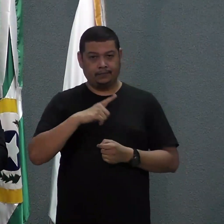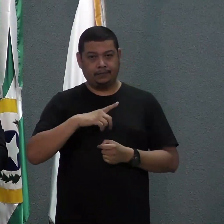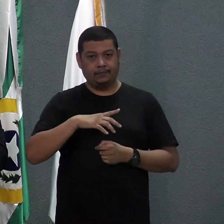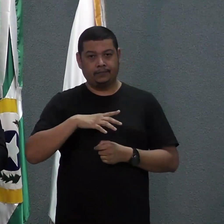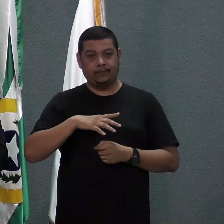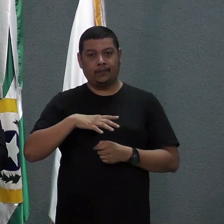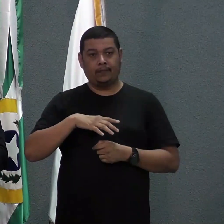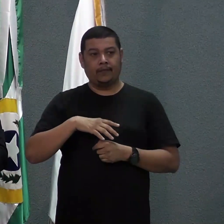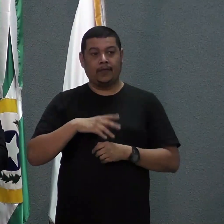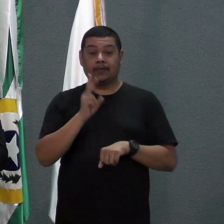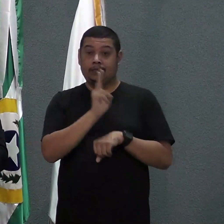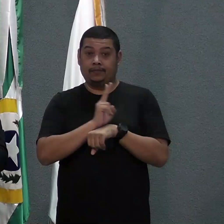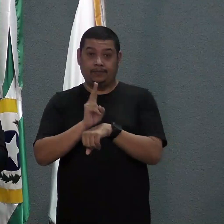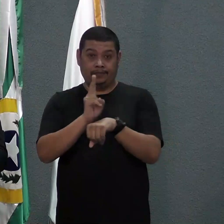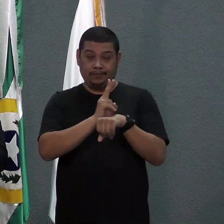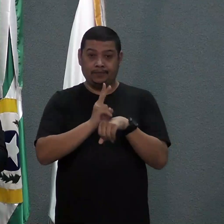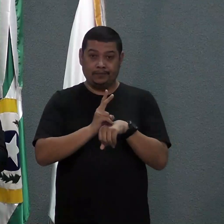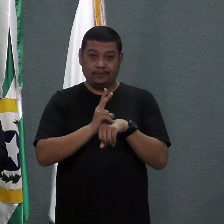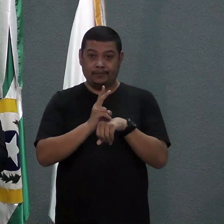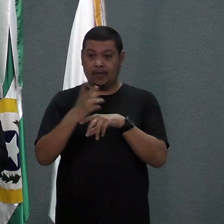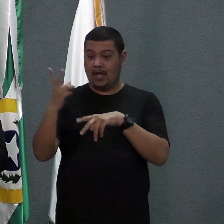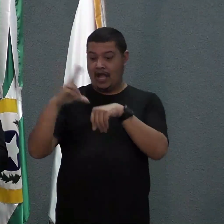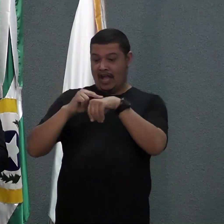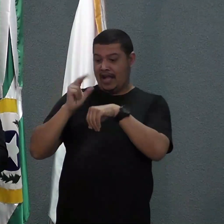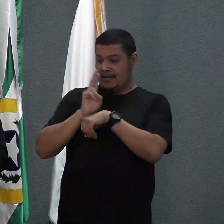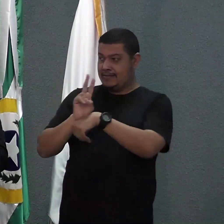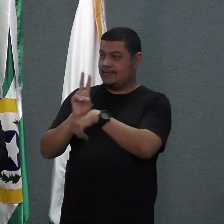aí desse vírus.